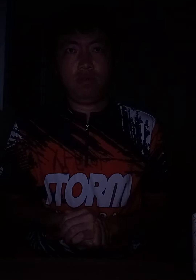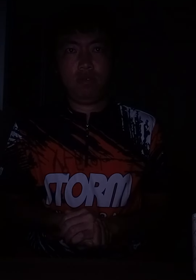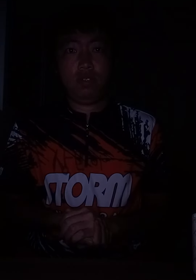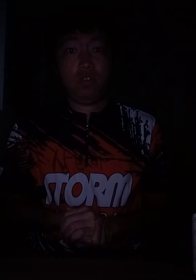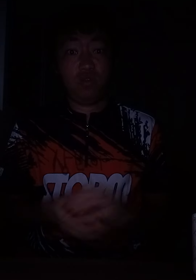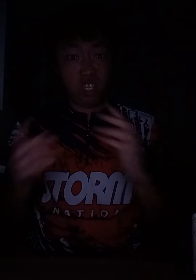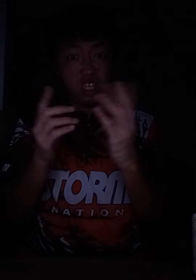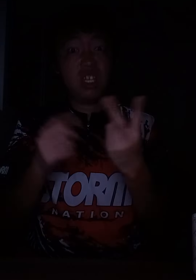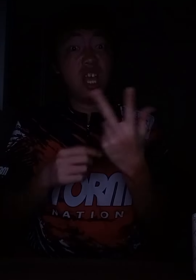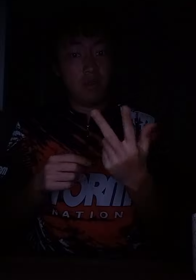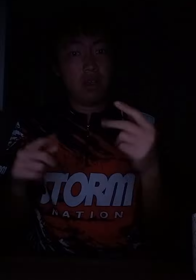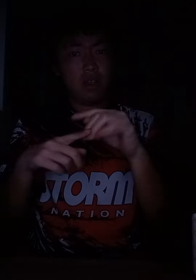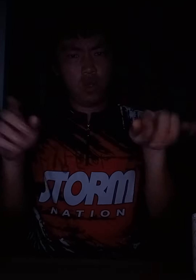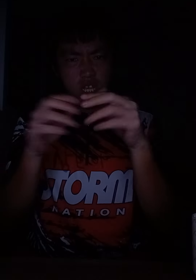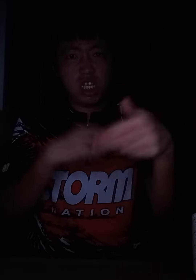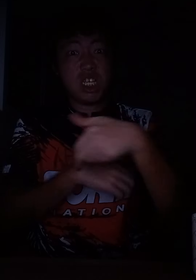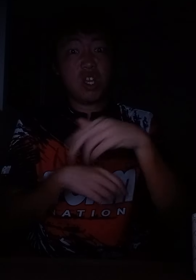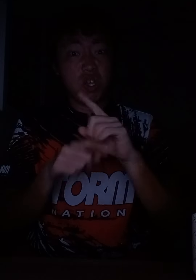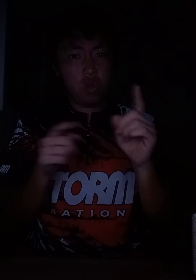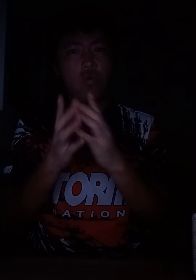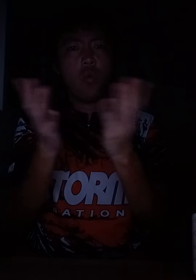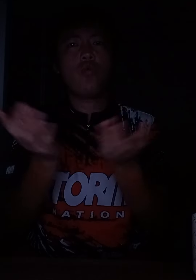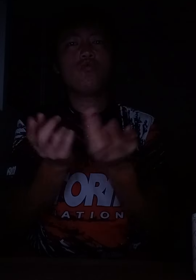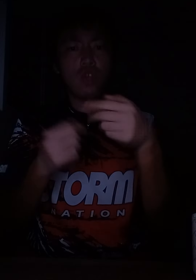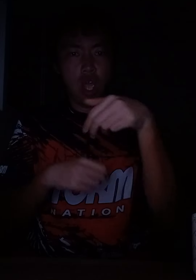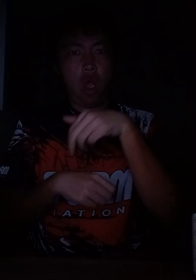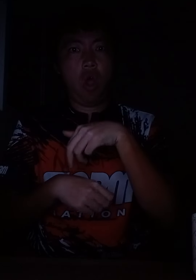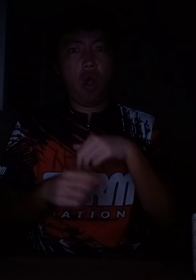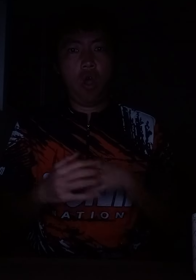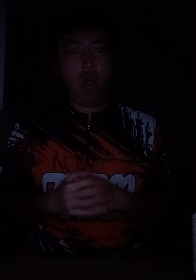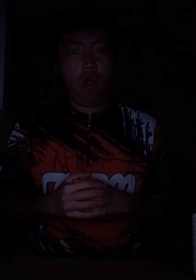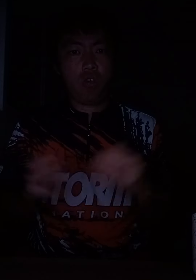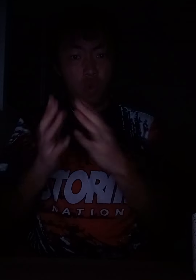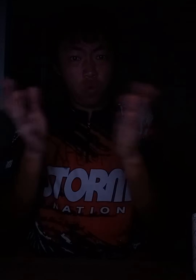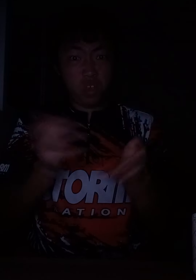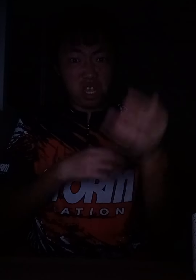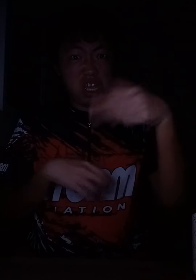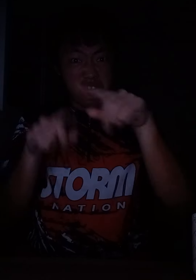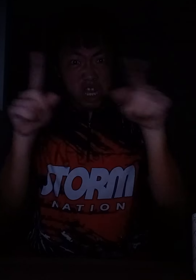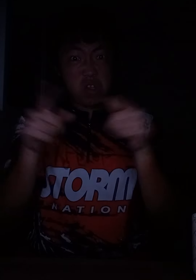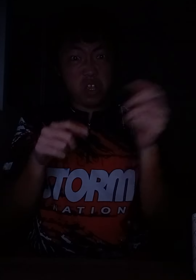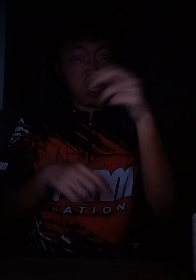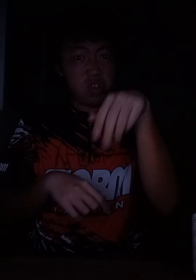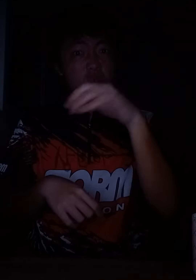지난 23일 서울 지하철 1호선 오류동역 전동차 객실한 한 여성이 소리를 지릅니다.